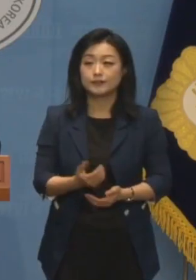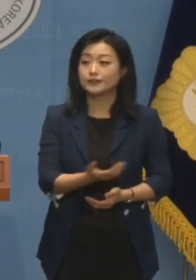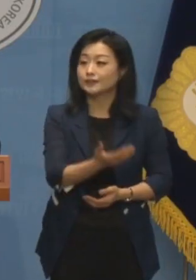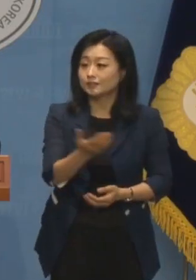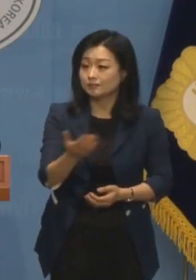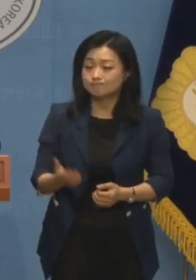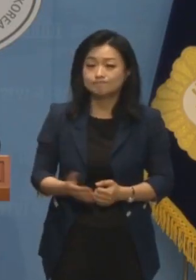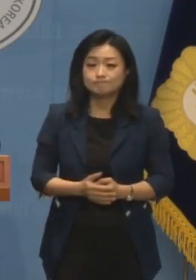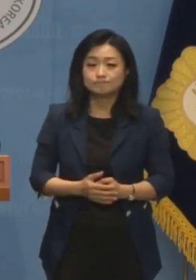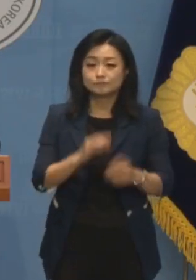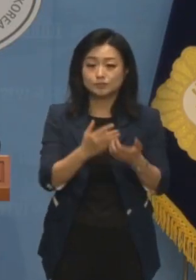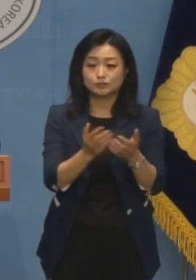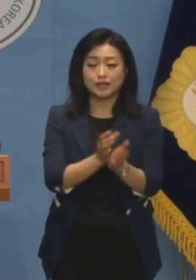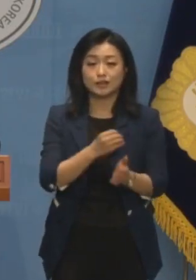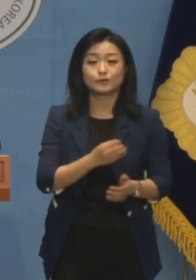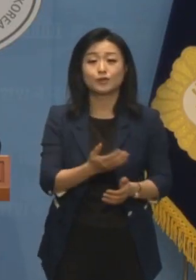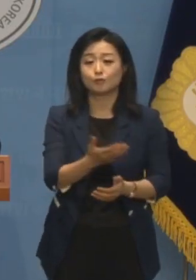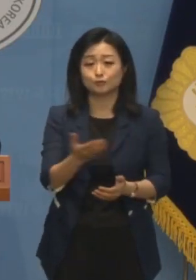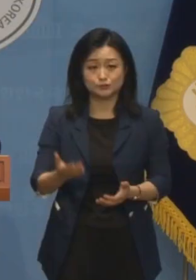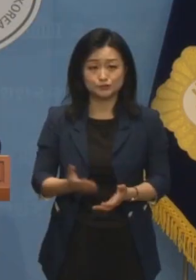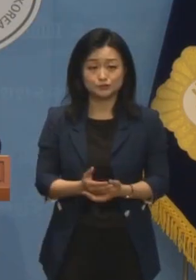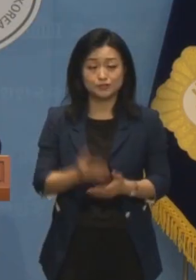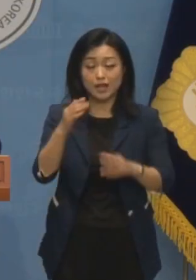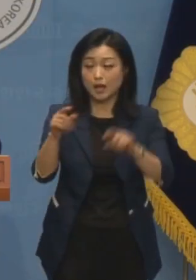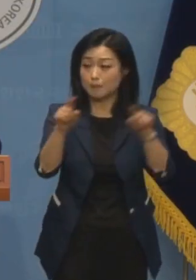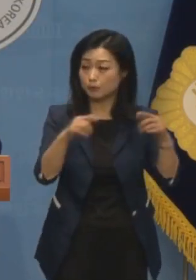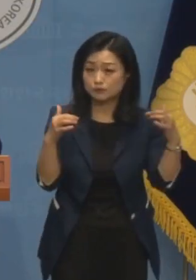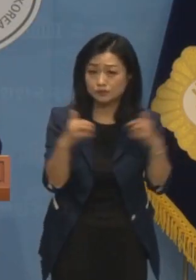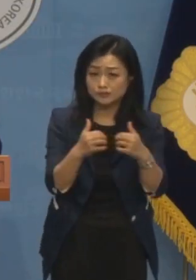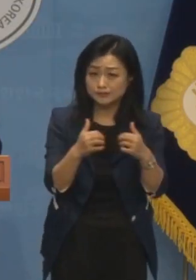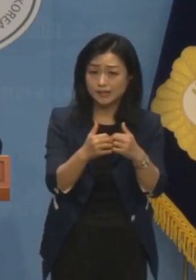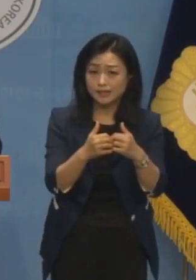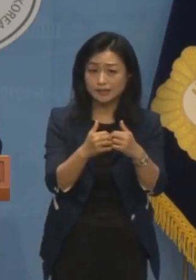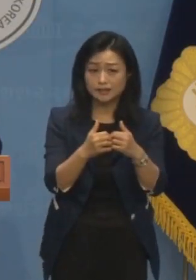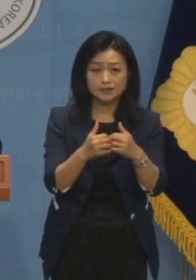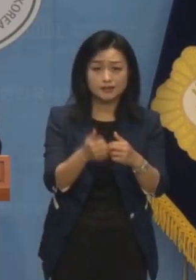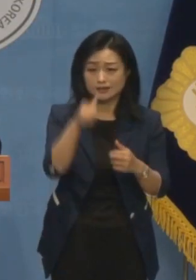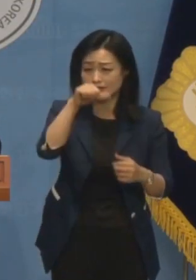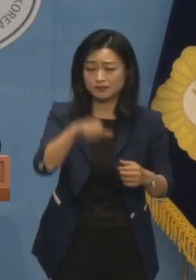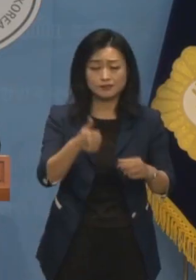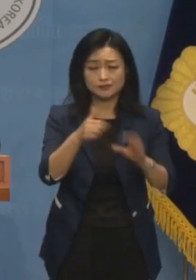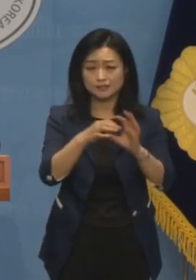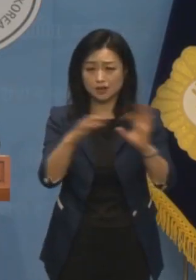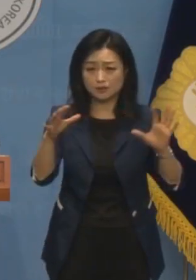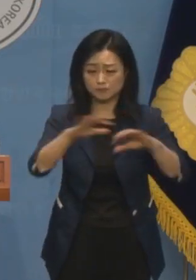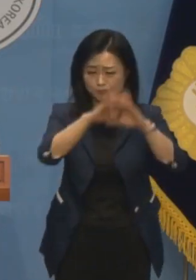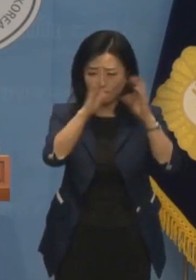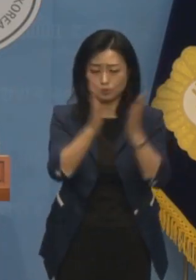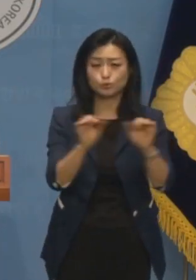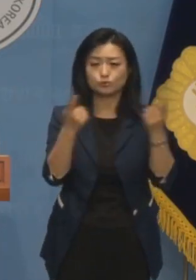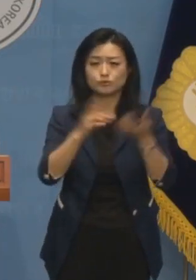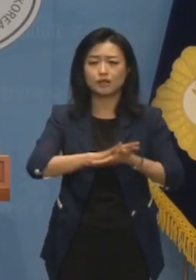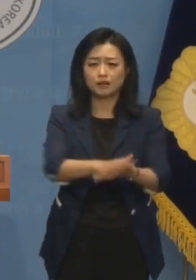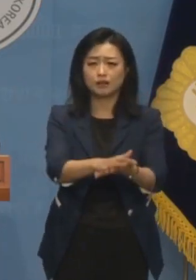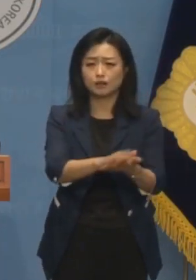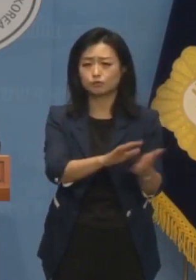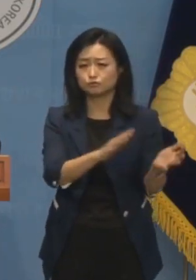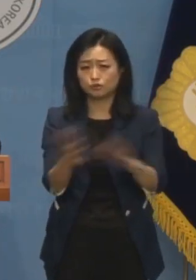국민 여러분, 민주당 당원 동지 여러분, 한반도 전쟁은 성자도 패자도 없는 공멸의 길입니다.